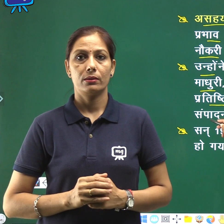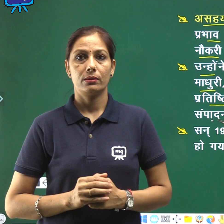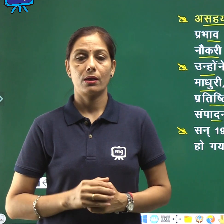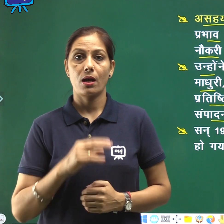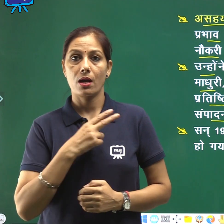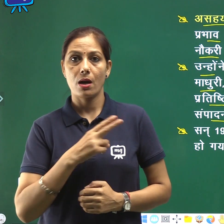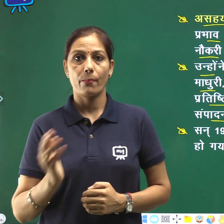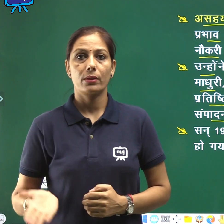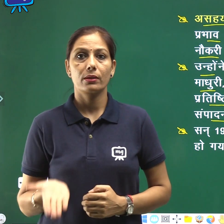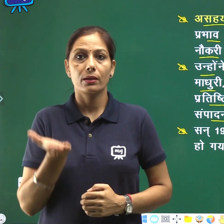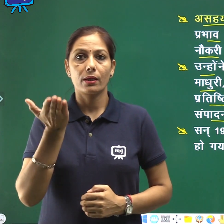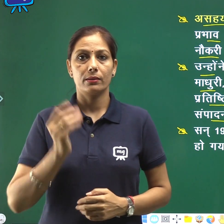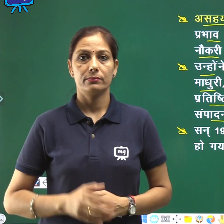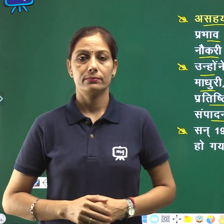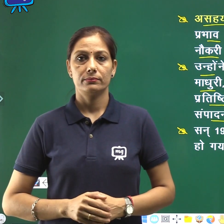संपादन किया।